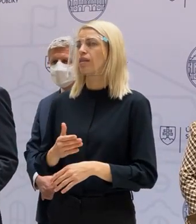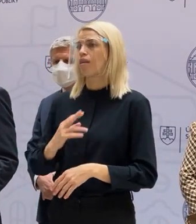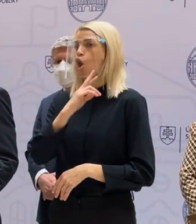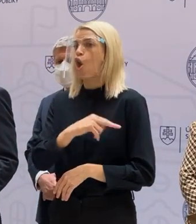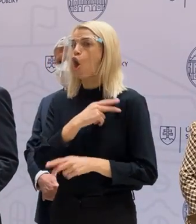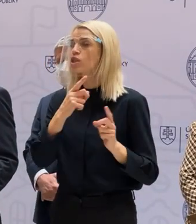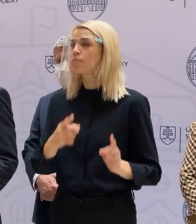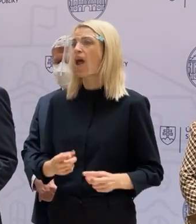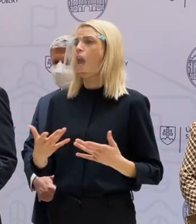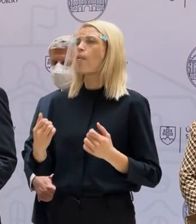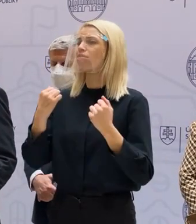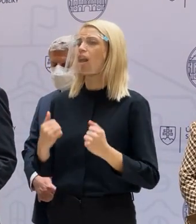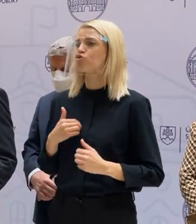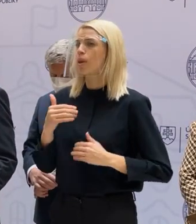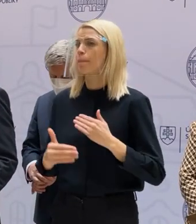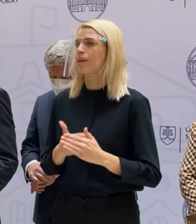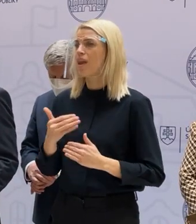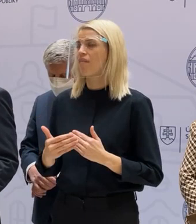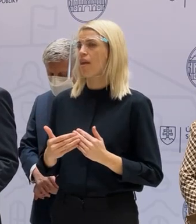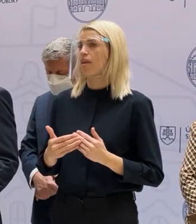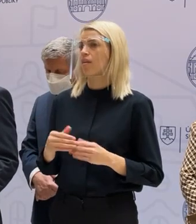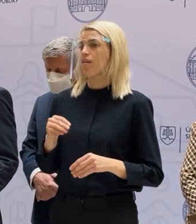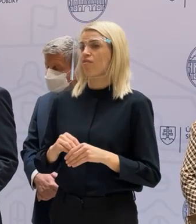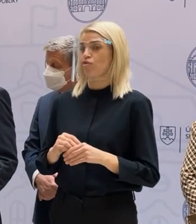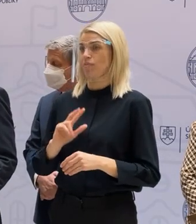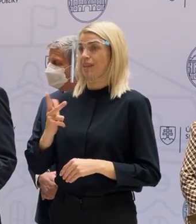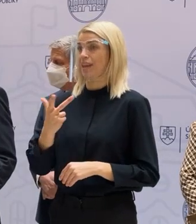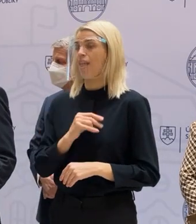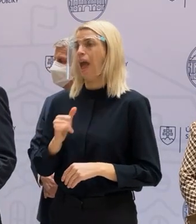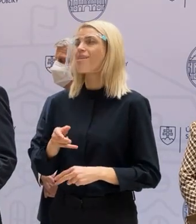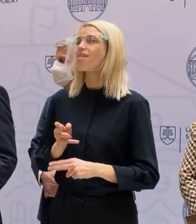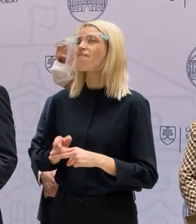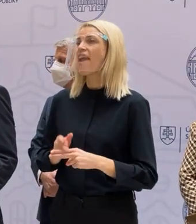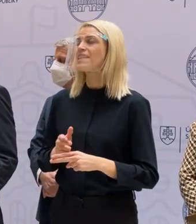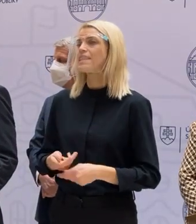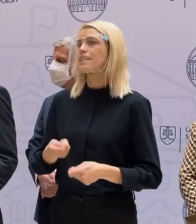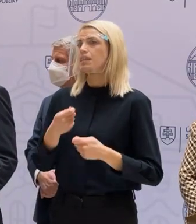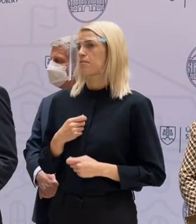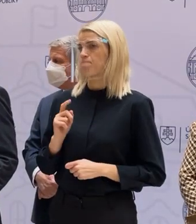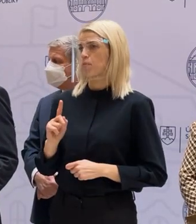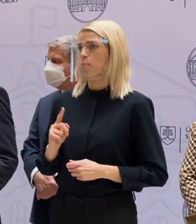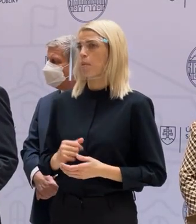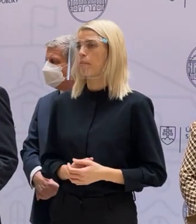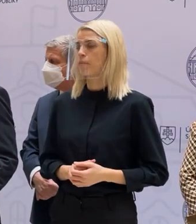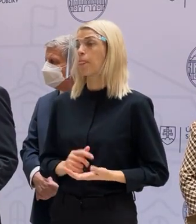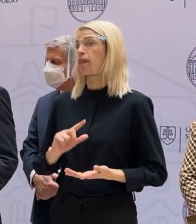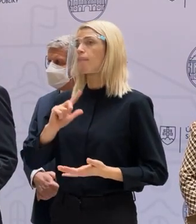hospitalizáciou alebo pred ťažkým priebehom, v mnohých prípadoch po boostri aj pred infekciou. Na druhej